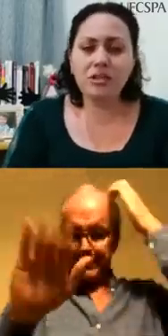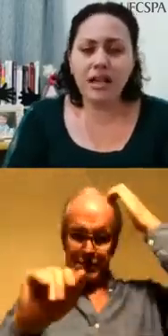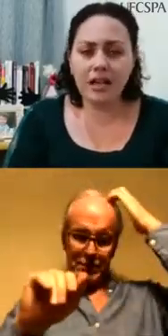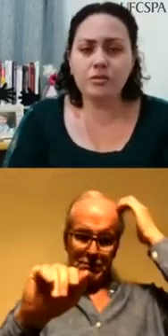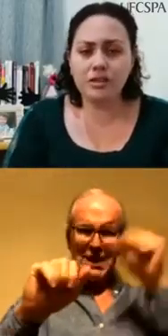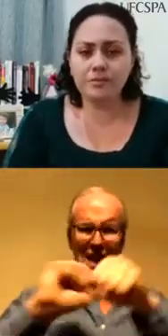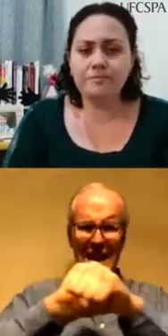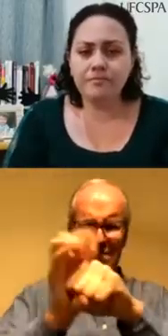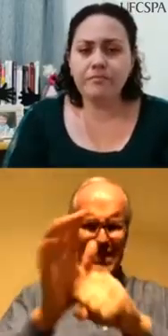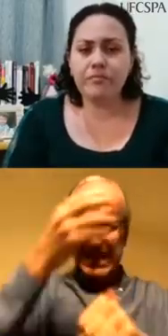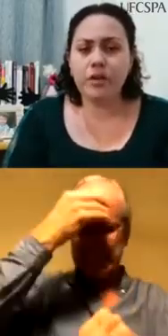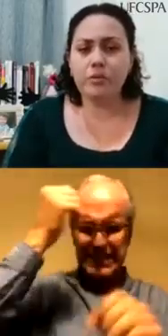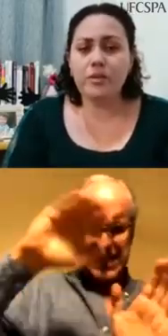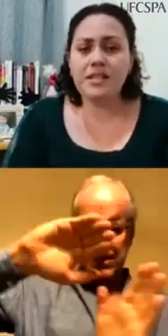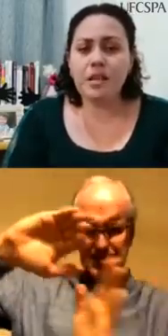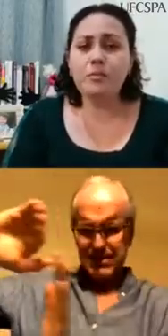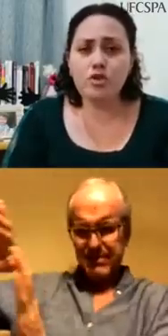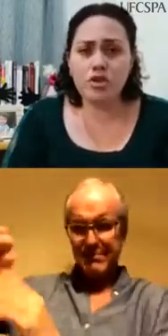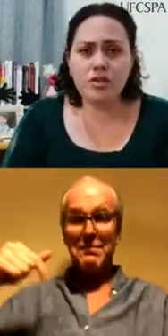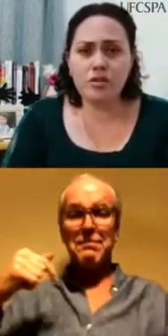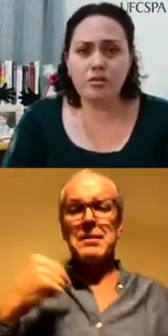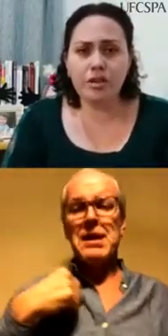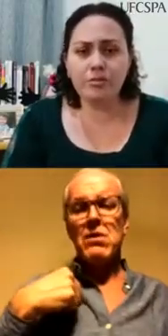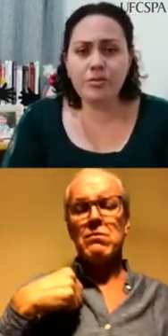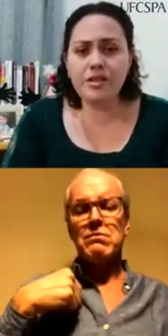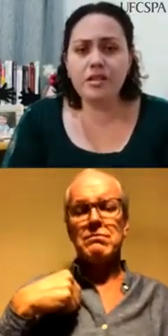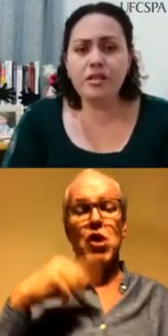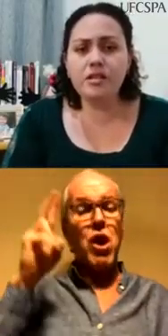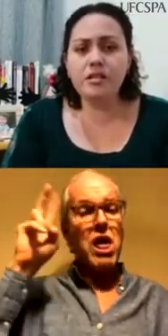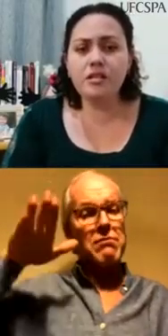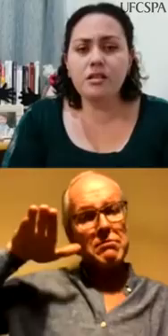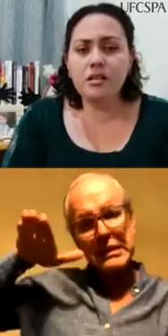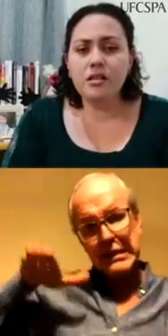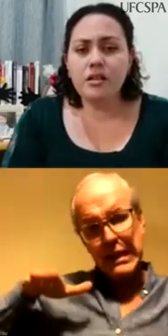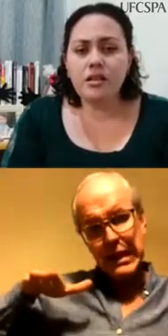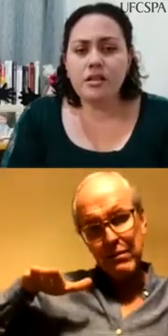certo cuidado, né? Um exemplo disso, eu não lembro